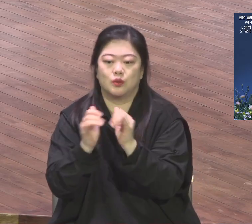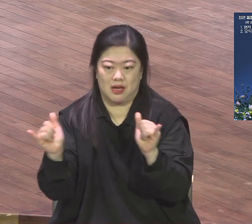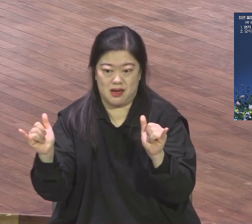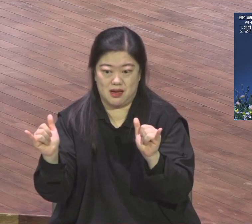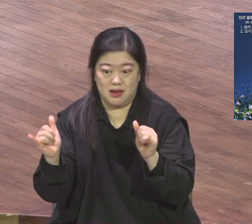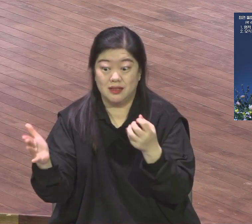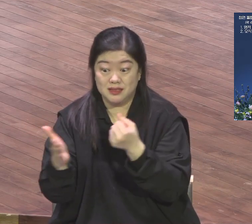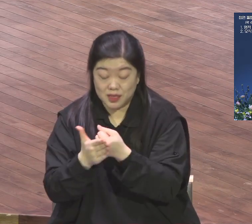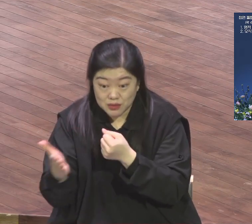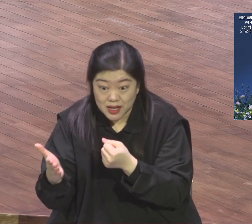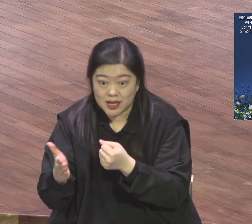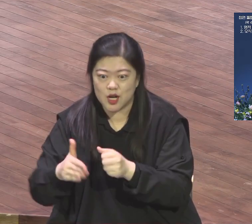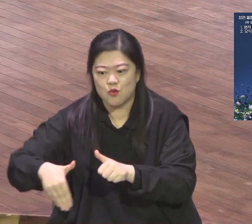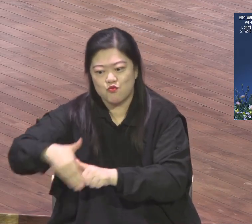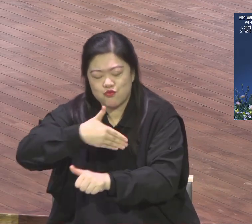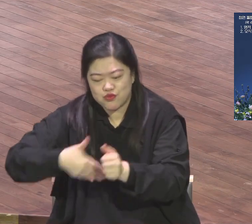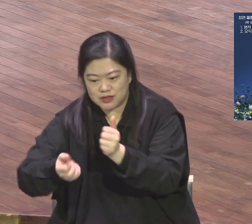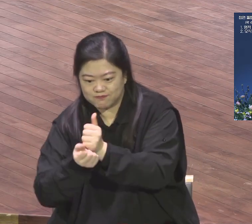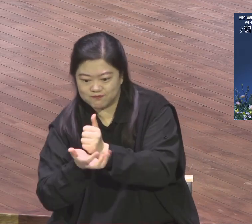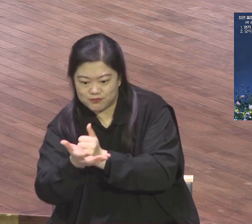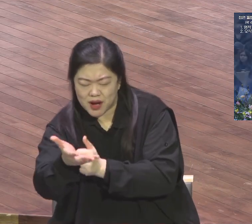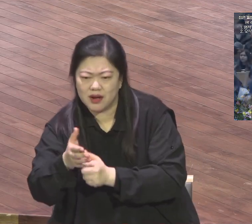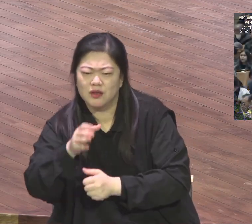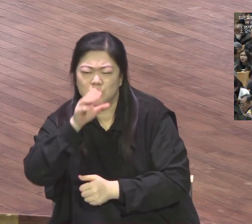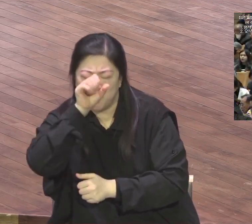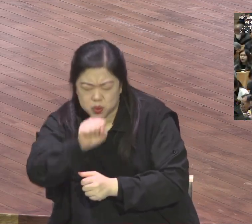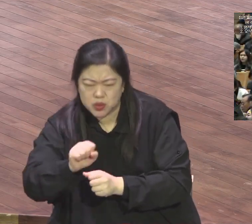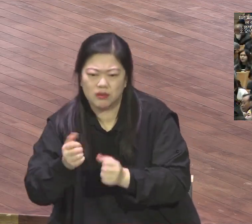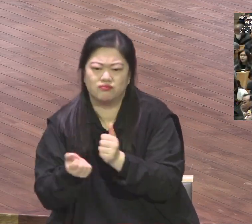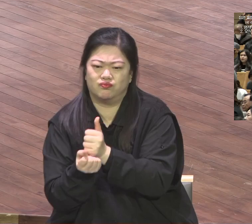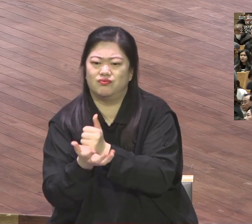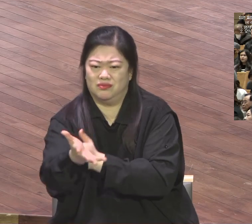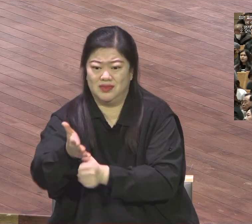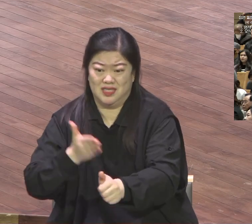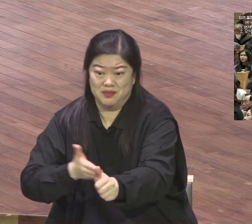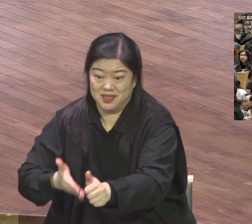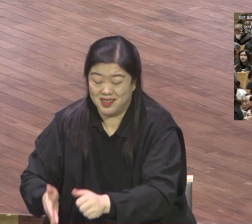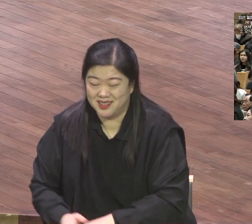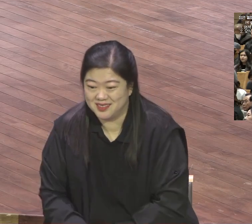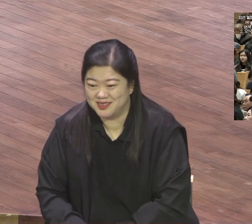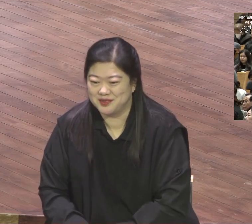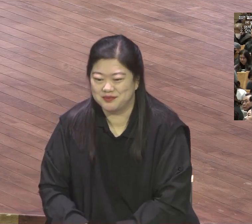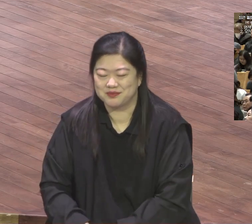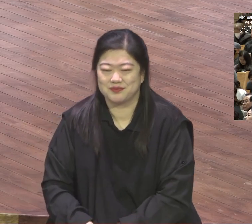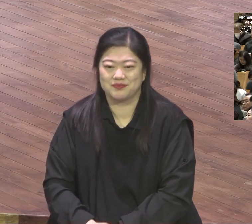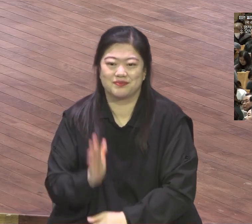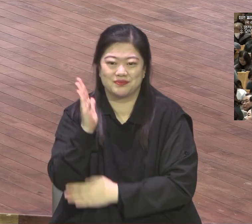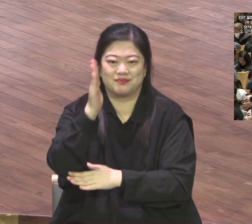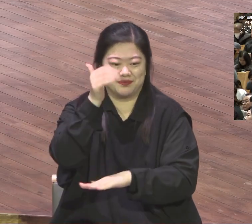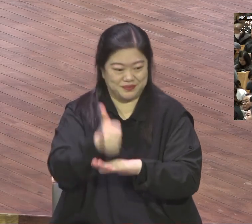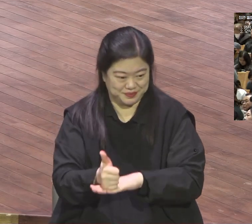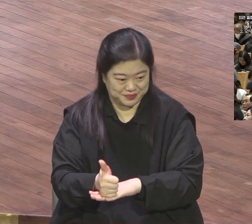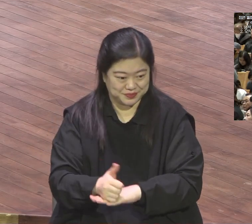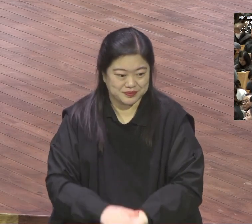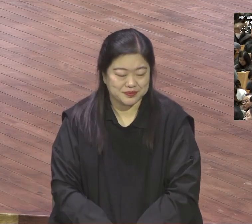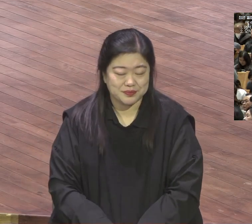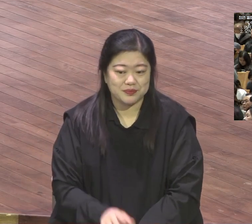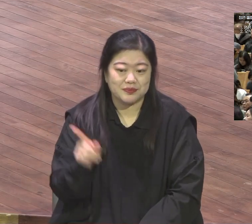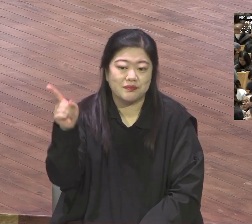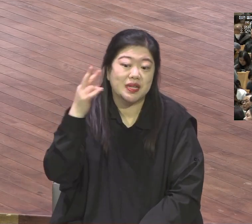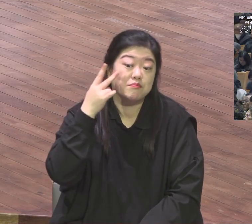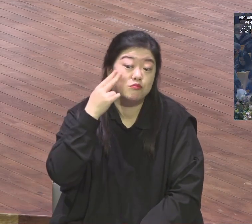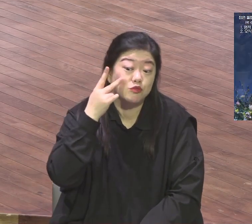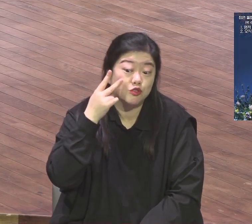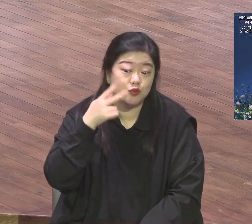25 영혼의 인생 작품 만드시기를 제물로 축복합니다. 결론입니다. 미국의 백화점